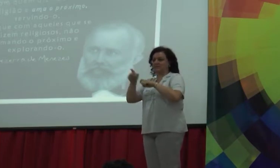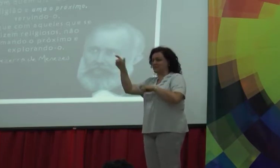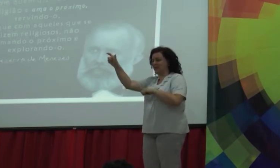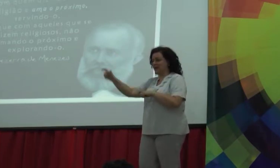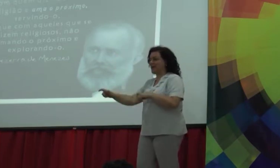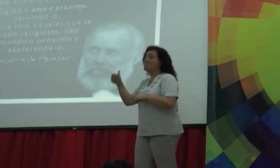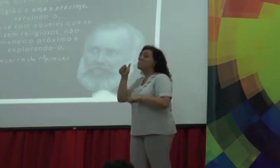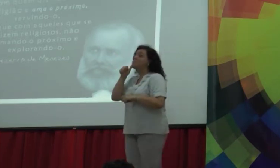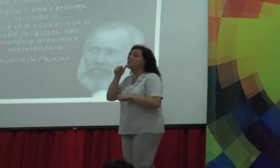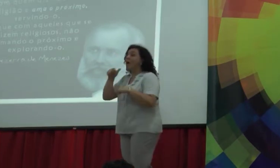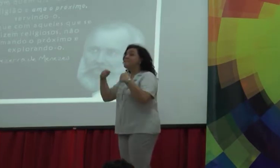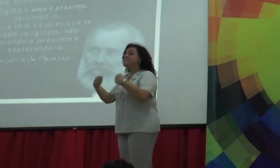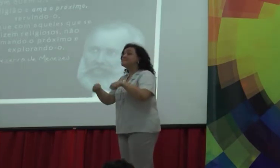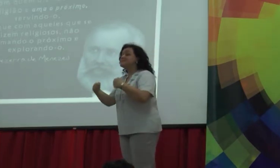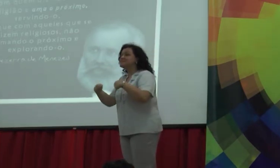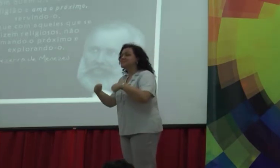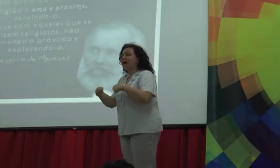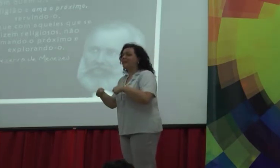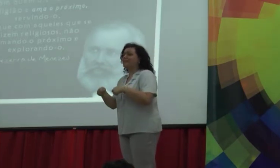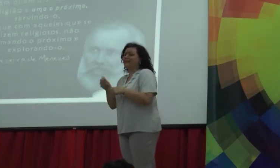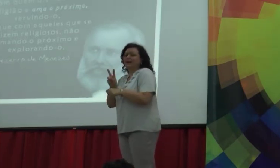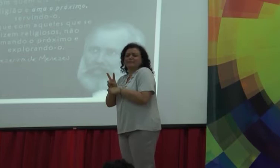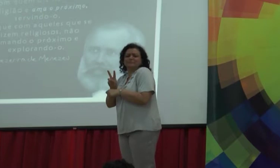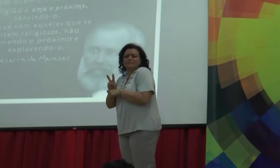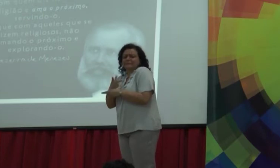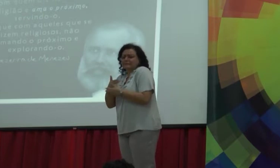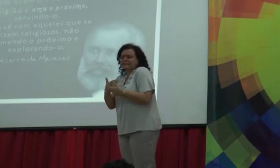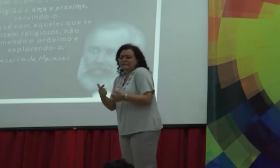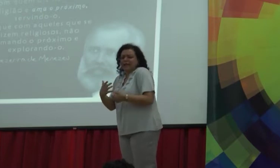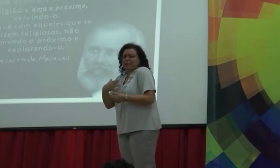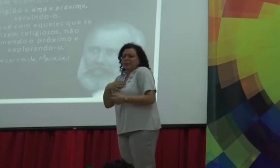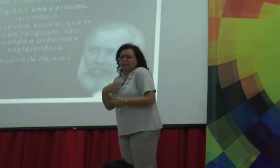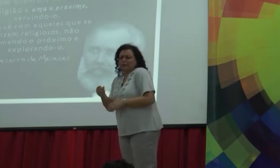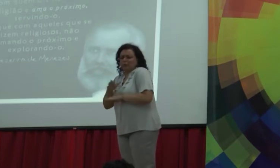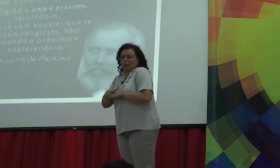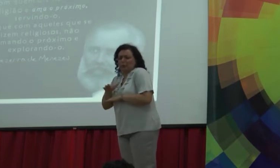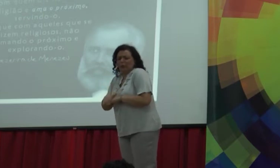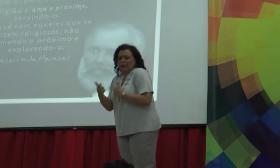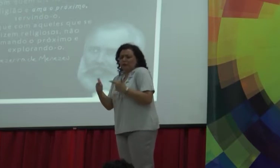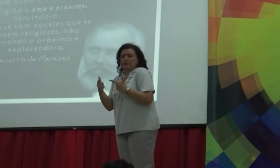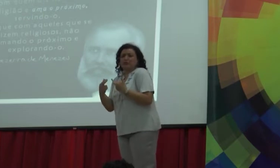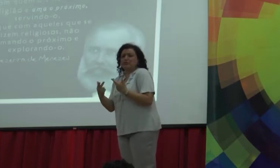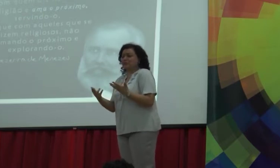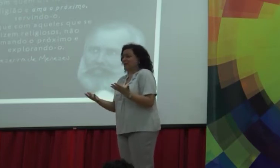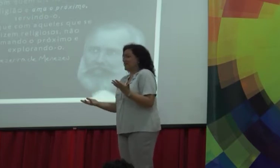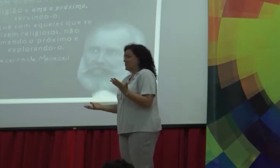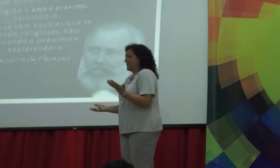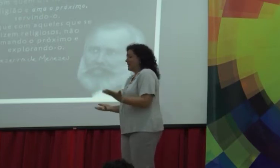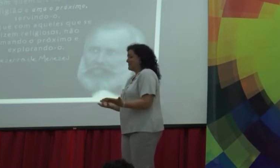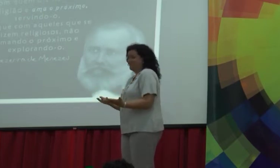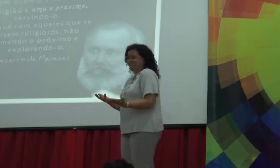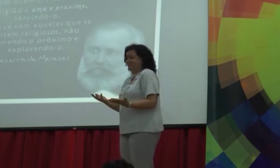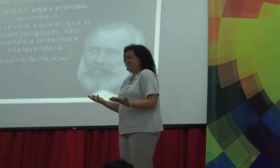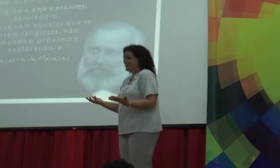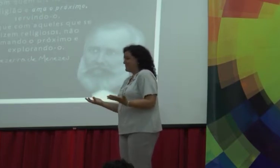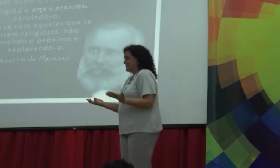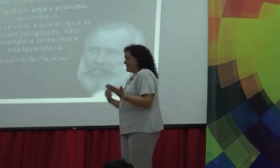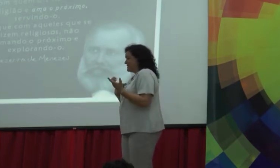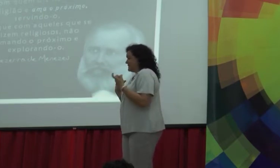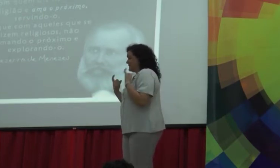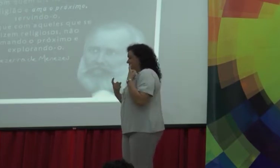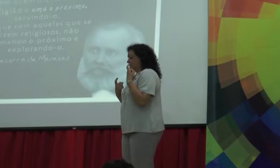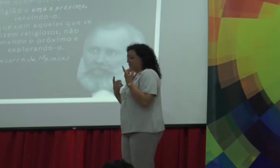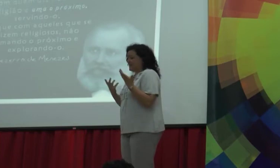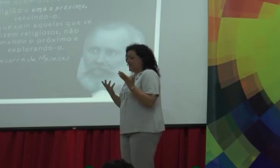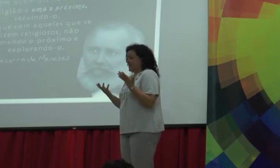Ele teve um momento da consulta dele, que ele recebeu uma mulher que estava com problemas financeiros, precisava de ajuda,